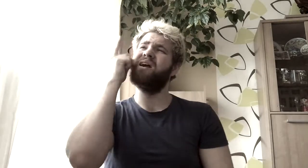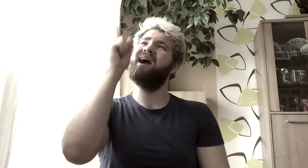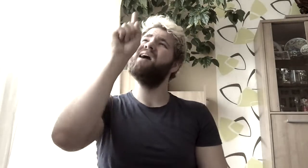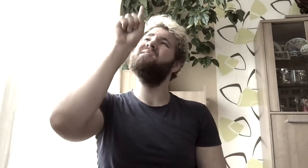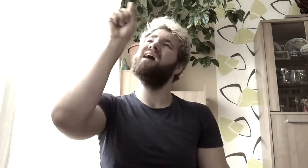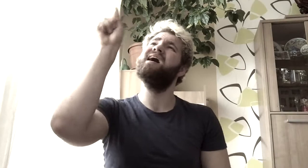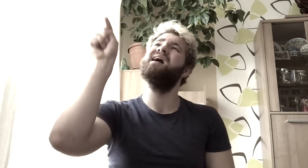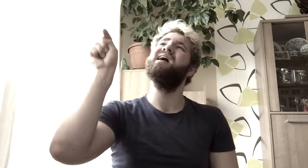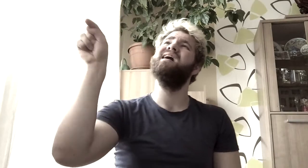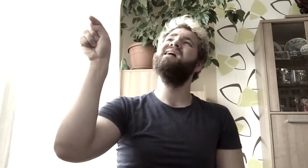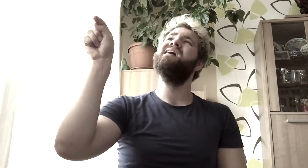Yaşlarıma